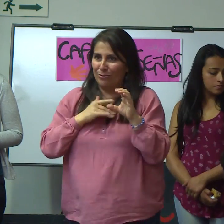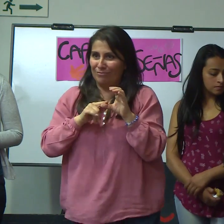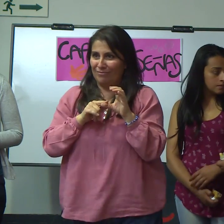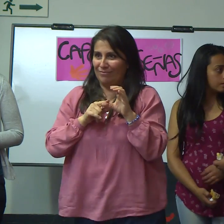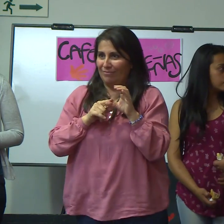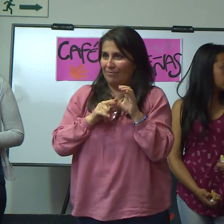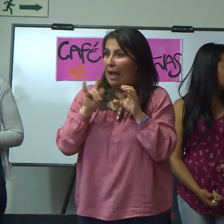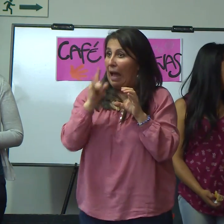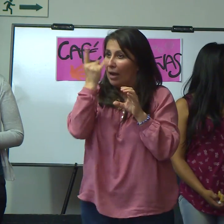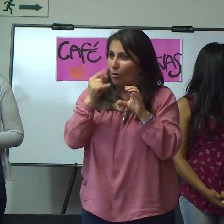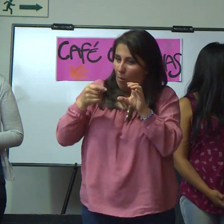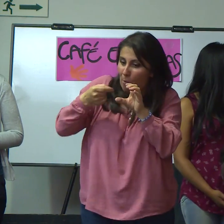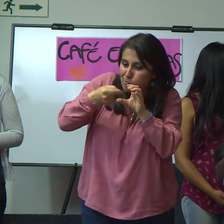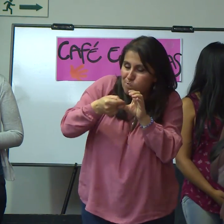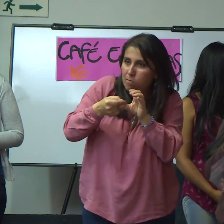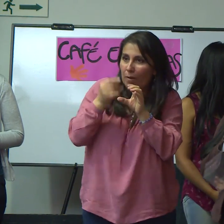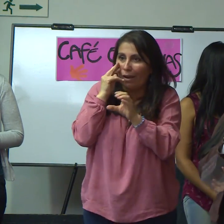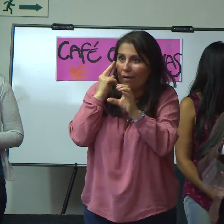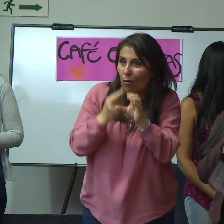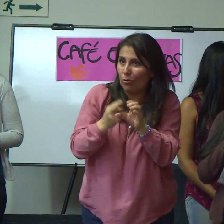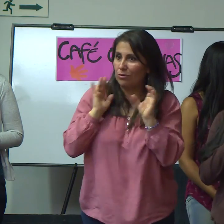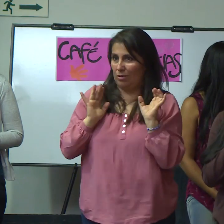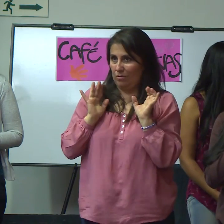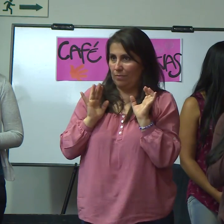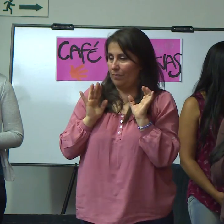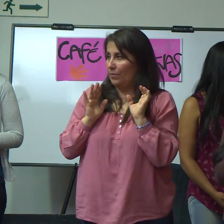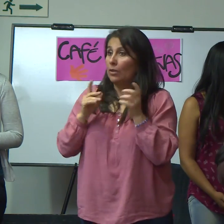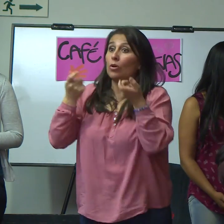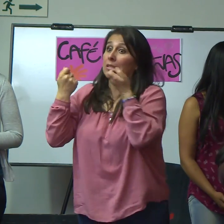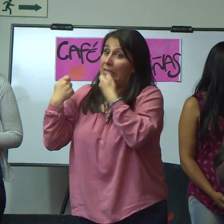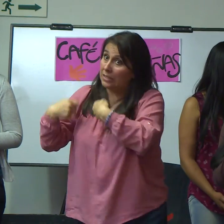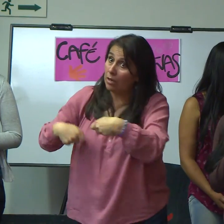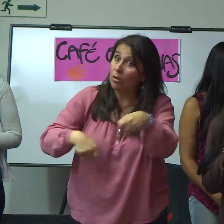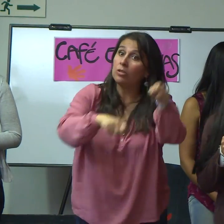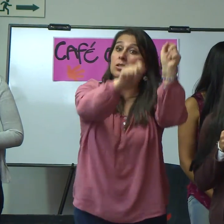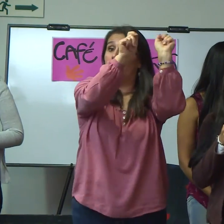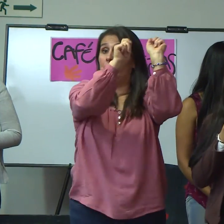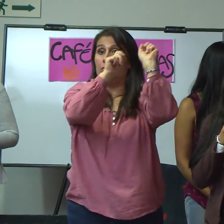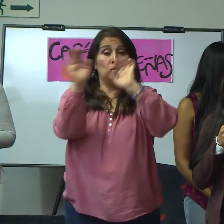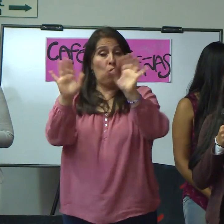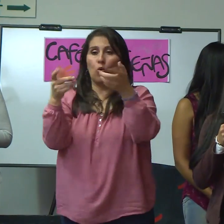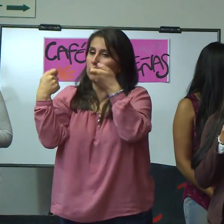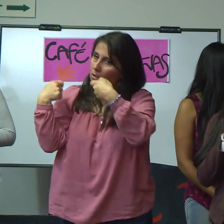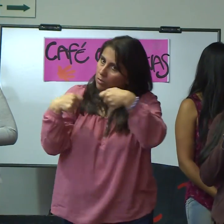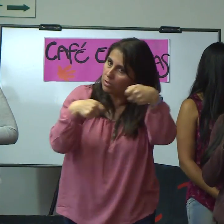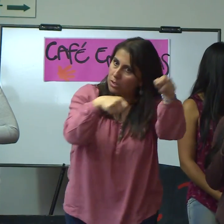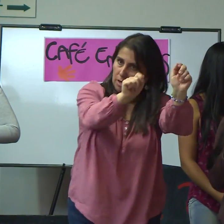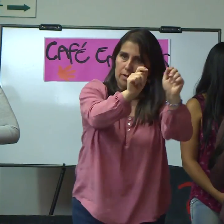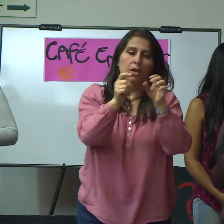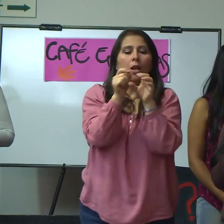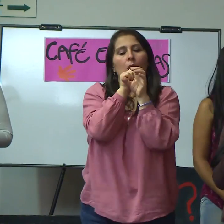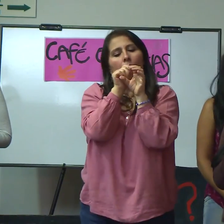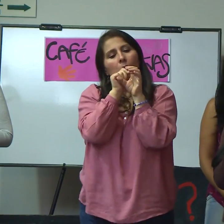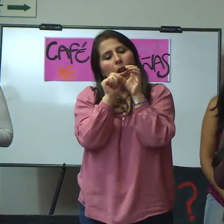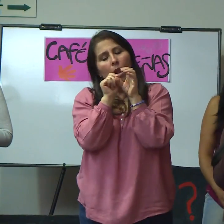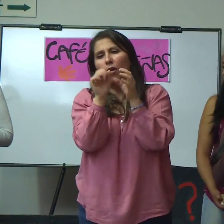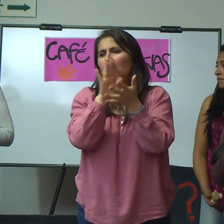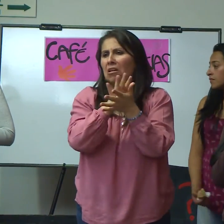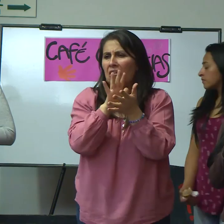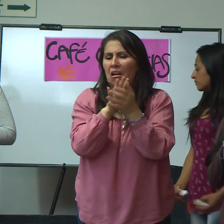café. ¿Listo? Y de nuevo, muchas gracias. Recuerden que se lo llevan y nos lo traen dentro de 15